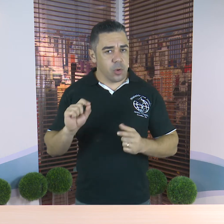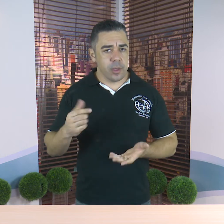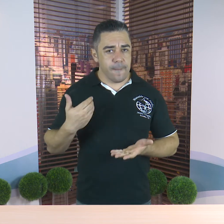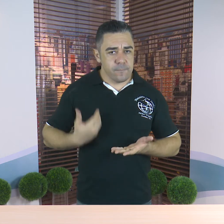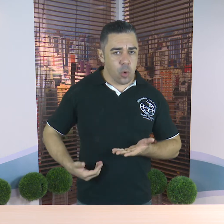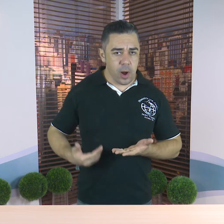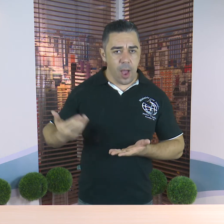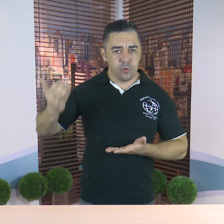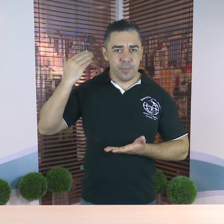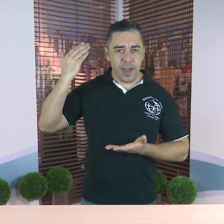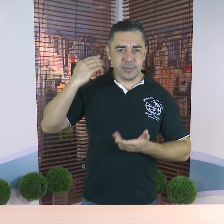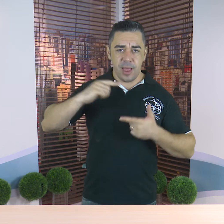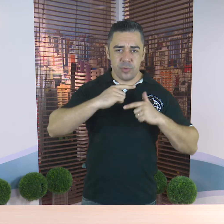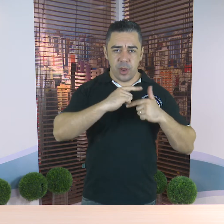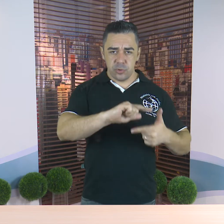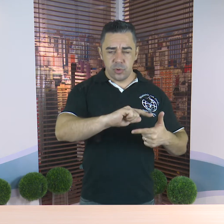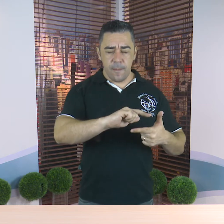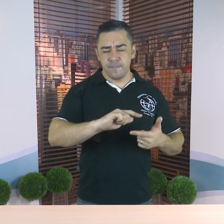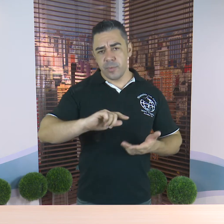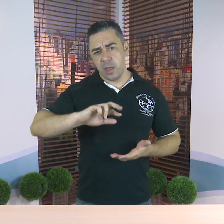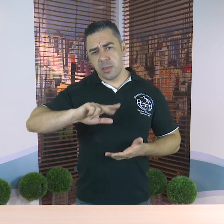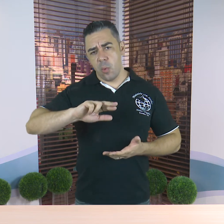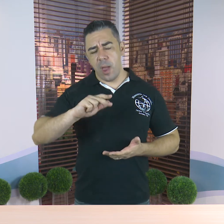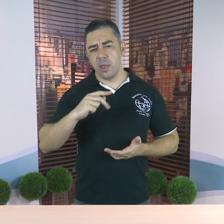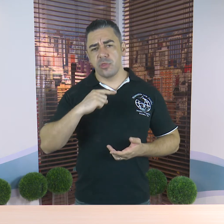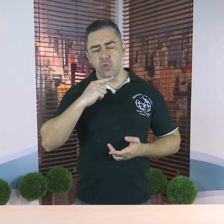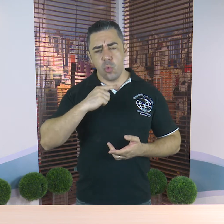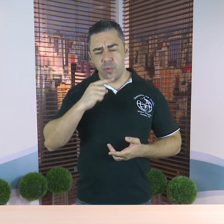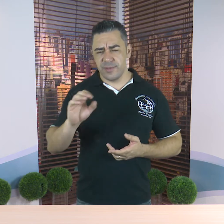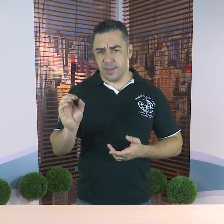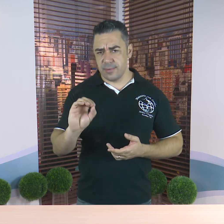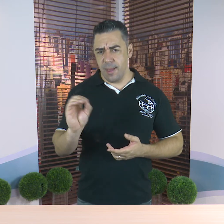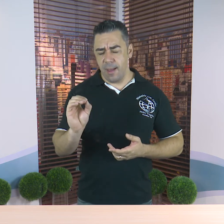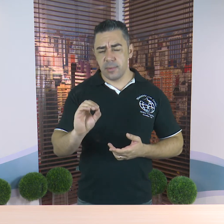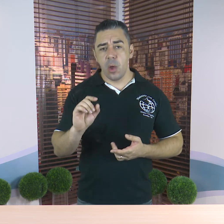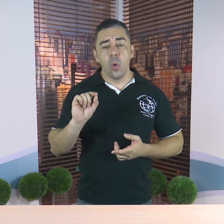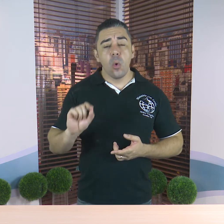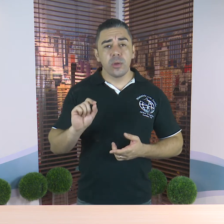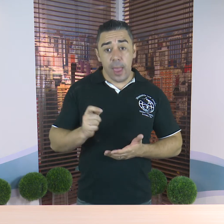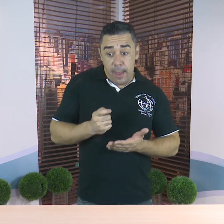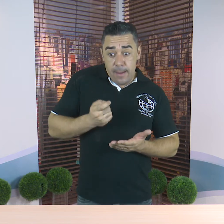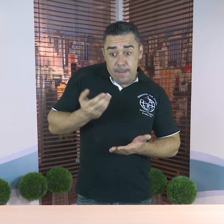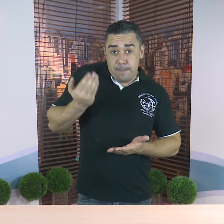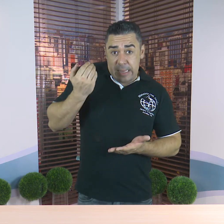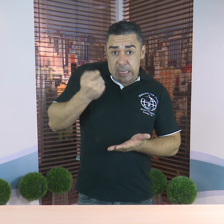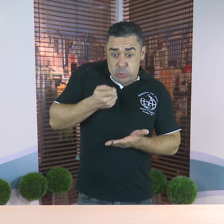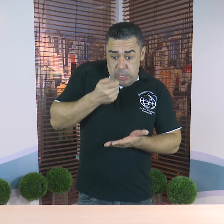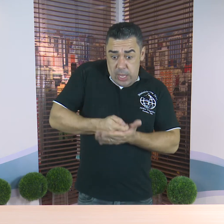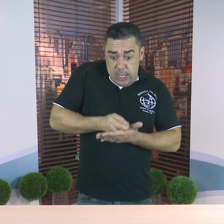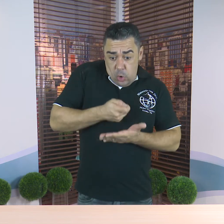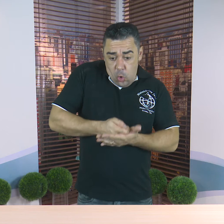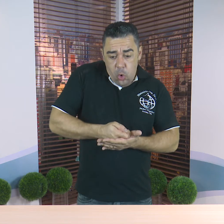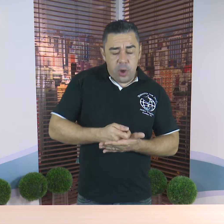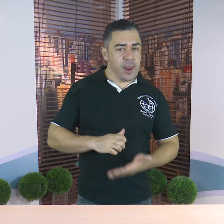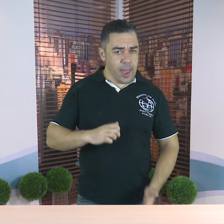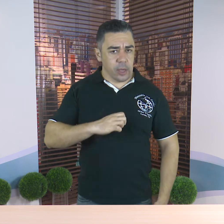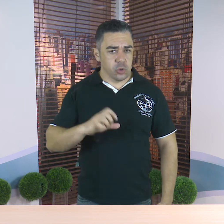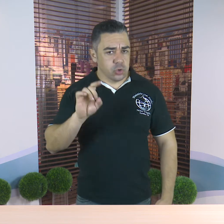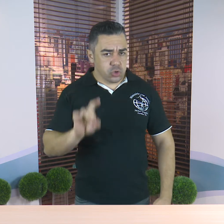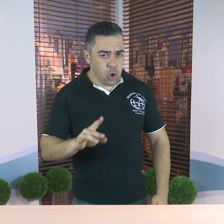seus antepassados. Não há dúvida de que o rigorismo ético não está presente apenas no discurso dos